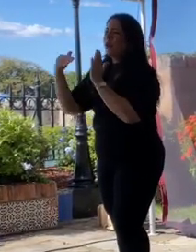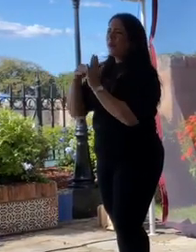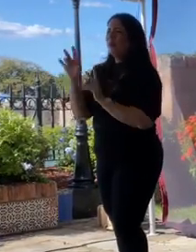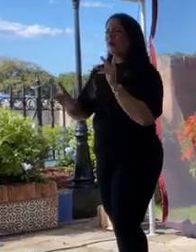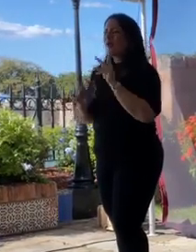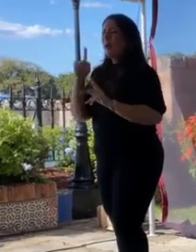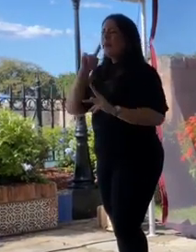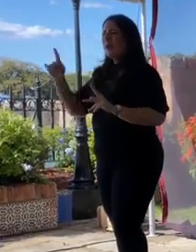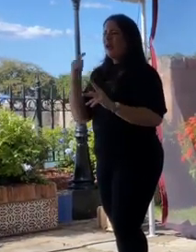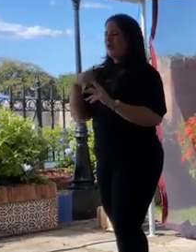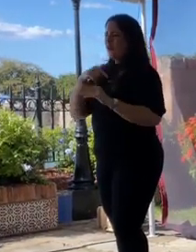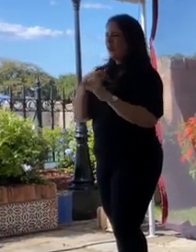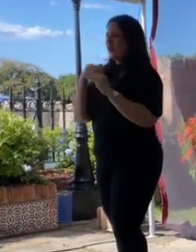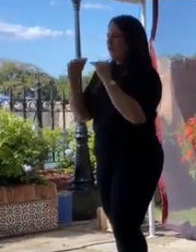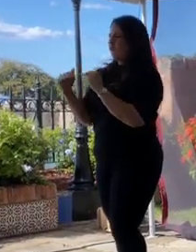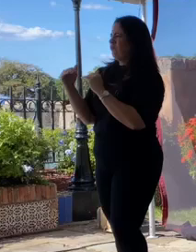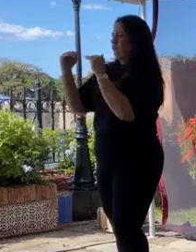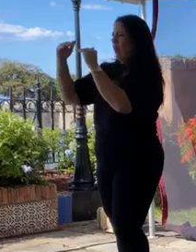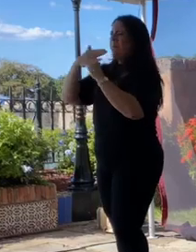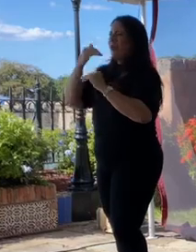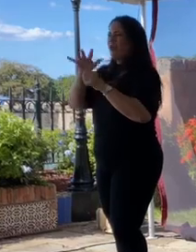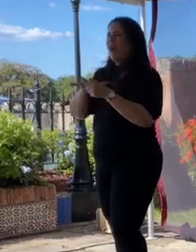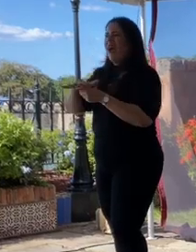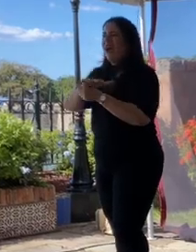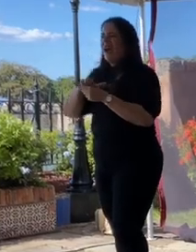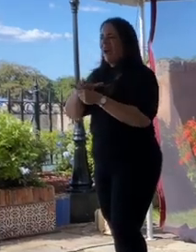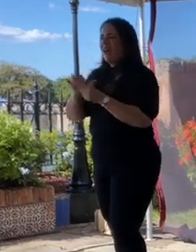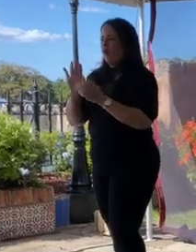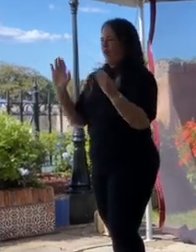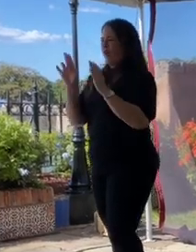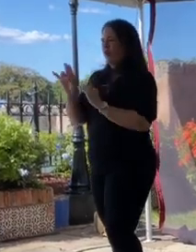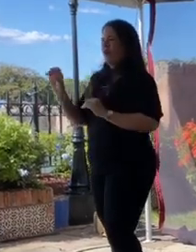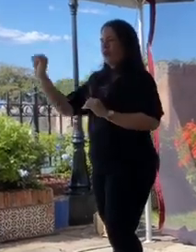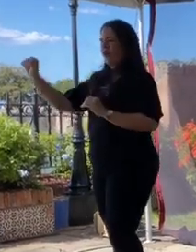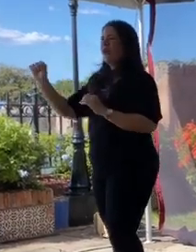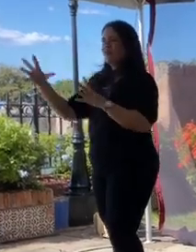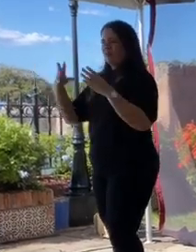volver a posicionarnos como la mejor jurisdicción en Estados Unidos en vacunación.